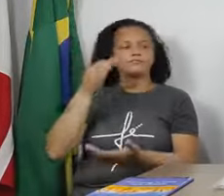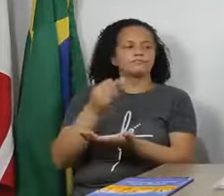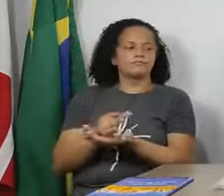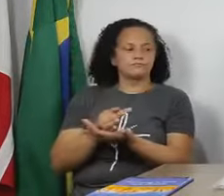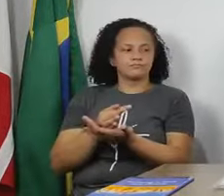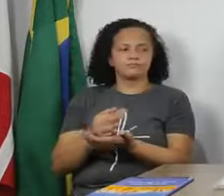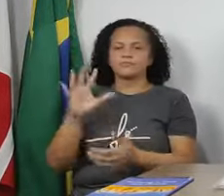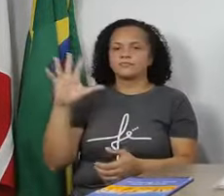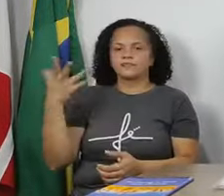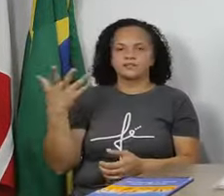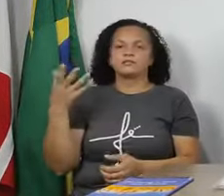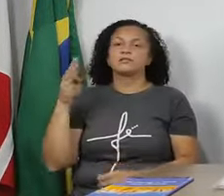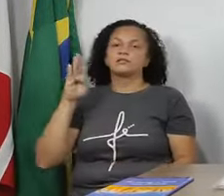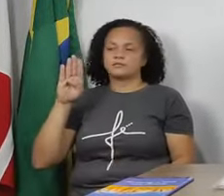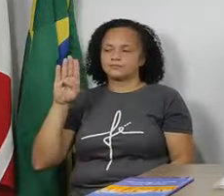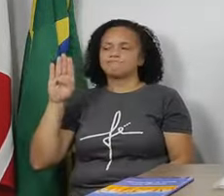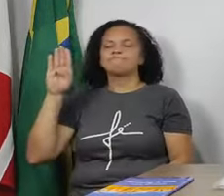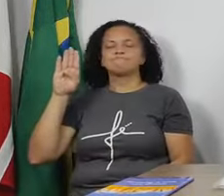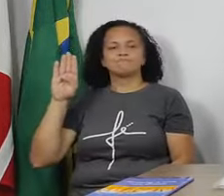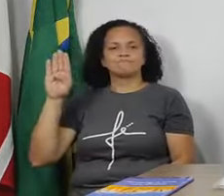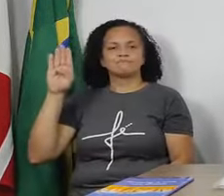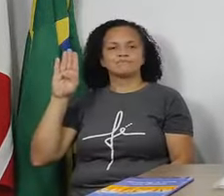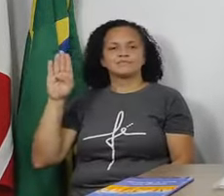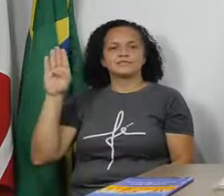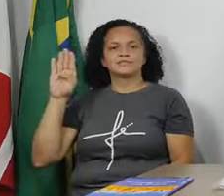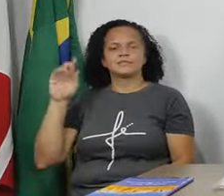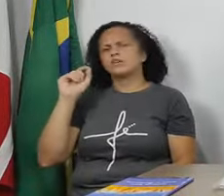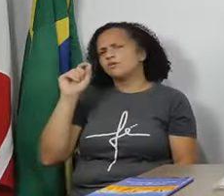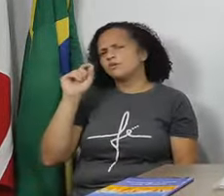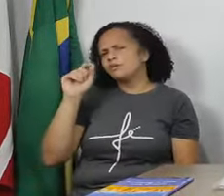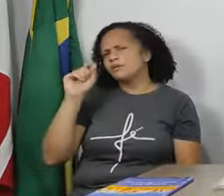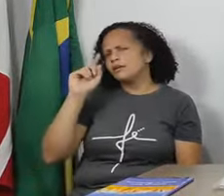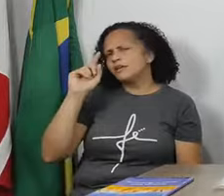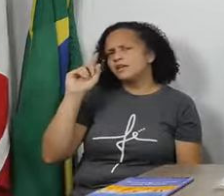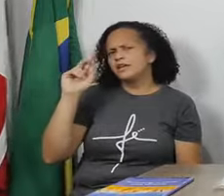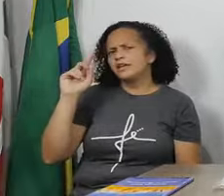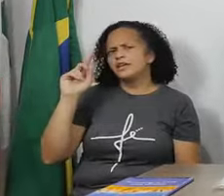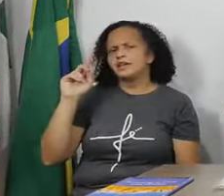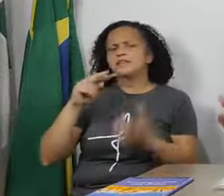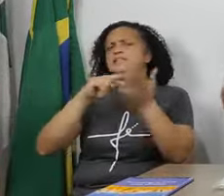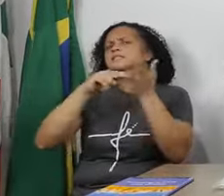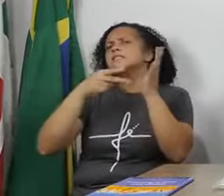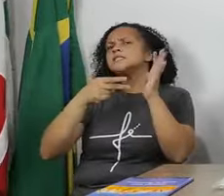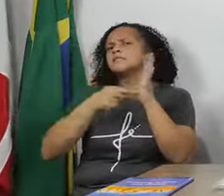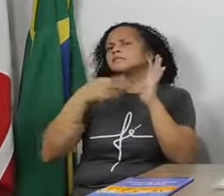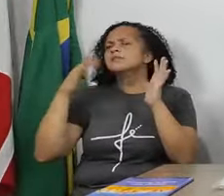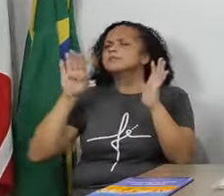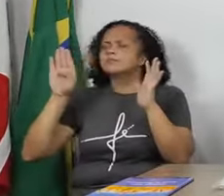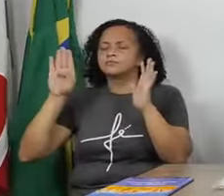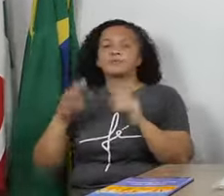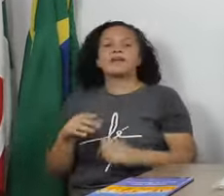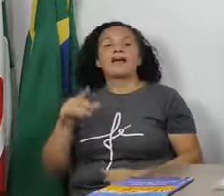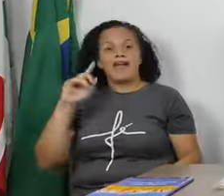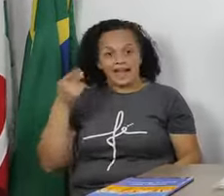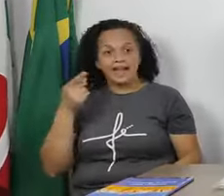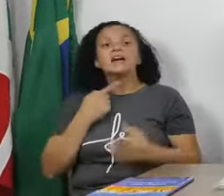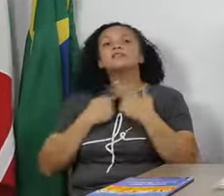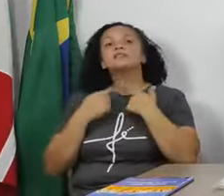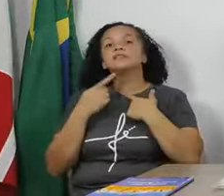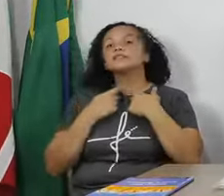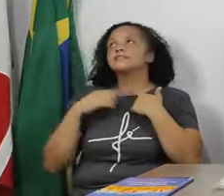por essas promessas. O que é uma promessa? É a revelação da vontade de Deus para a nossa